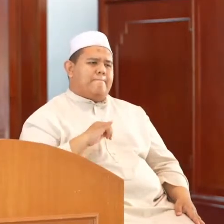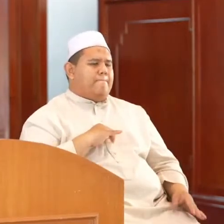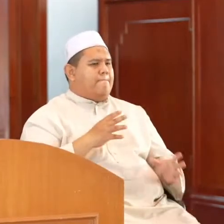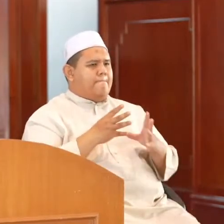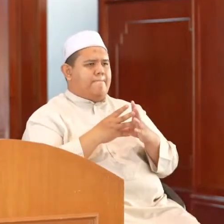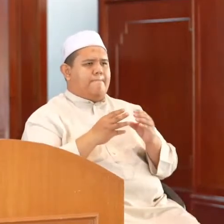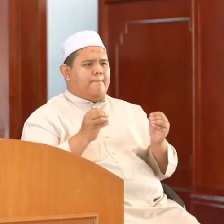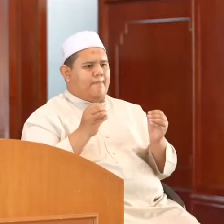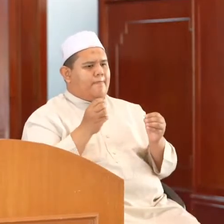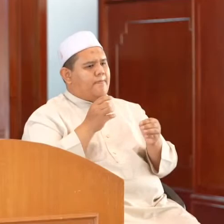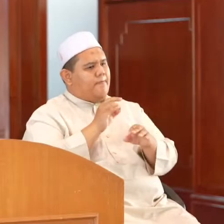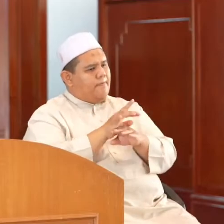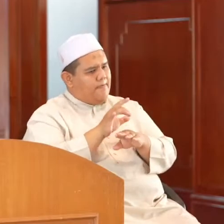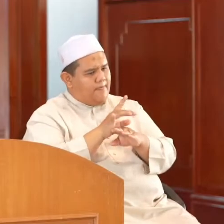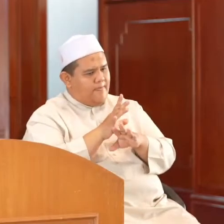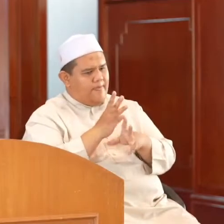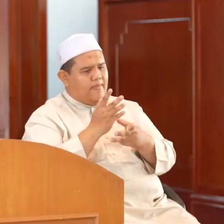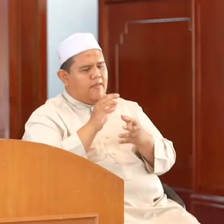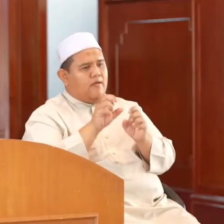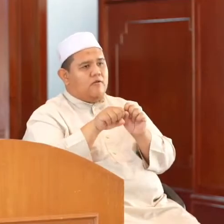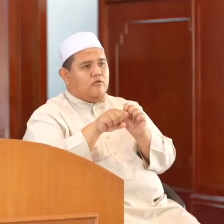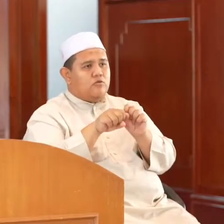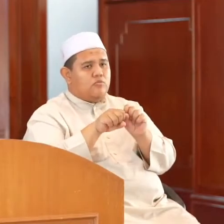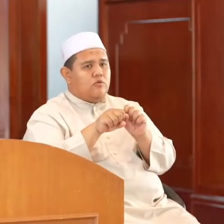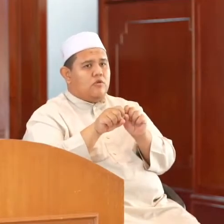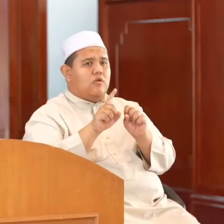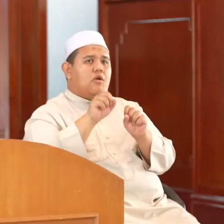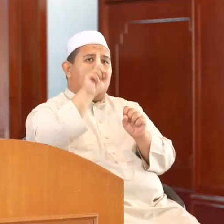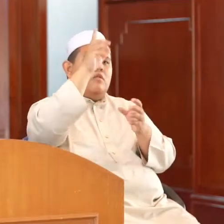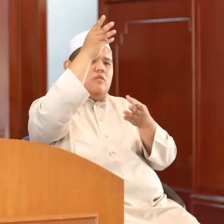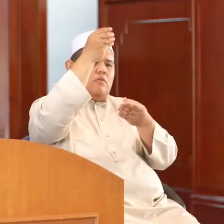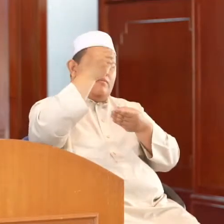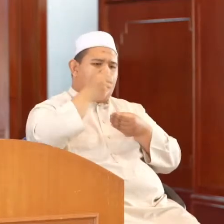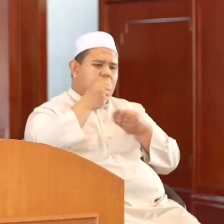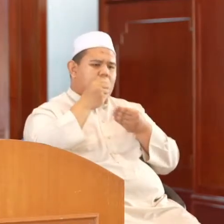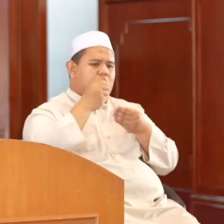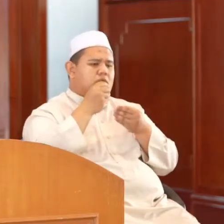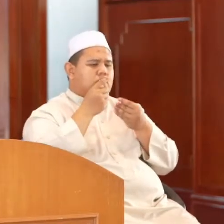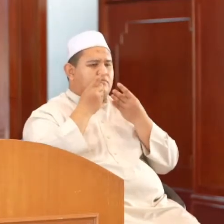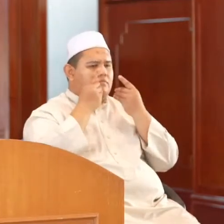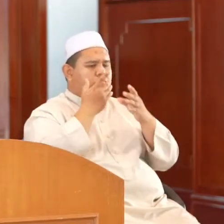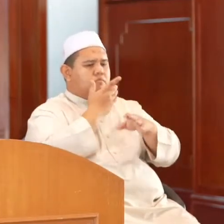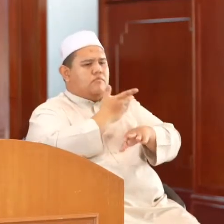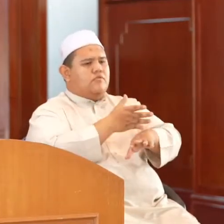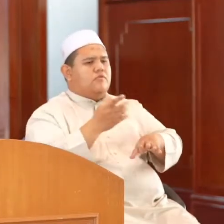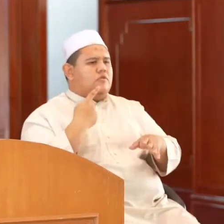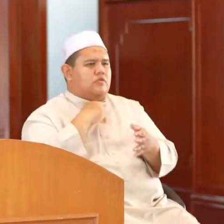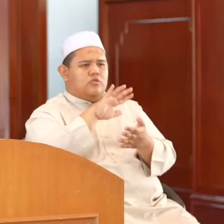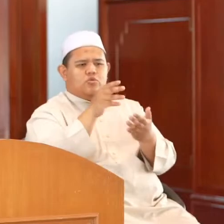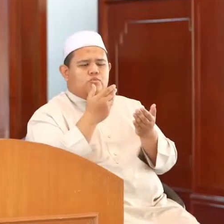itulah yang dapat saya sampaikan. Mudah-mudahan Allah beri keampunan kepada kita semua.